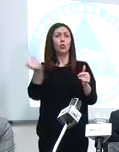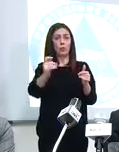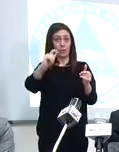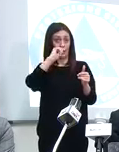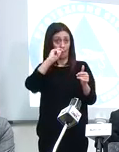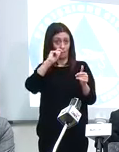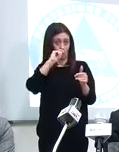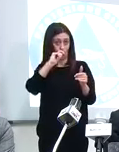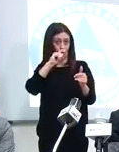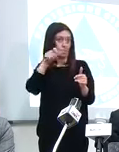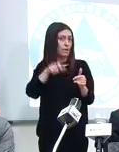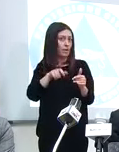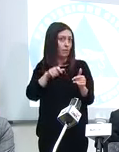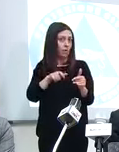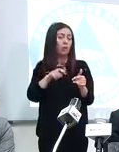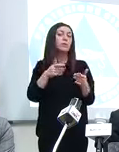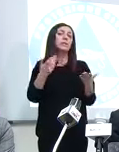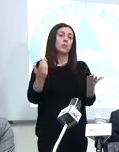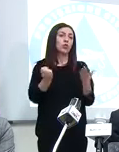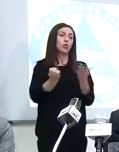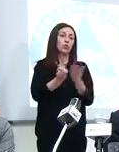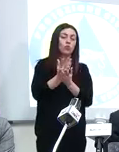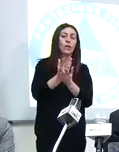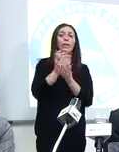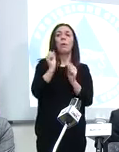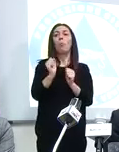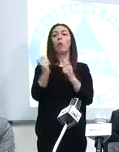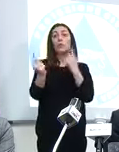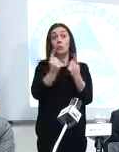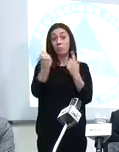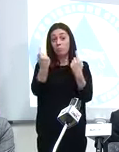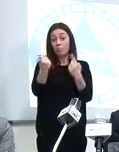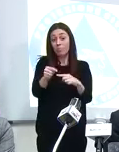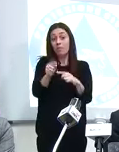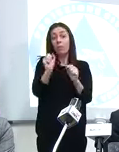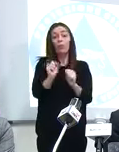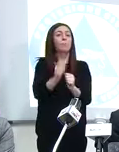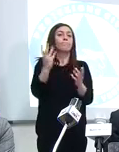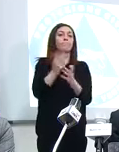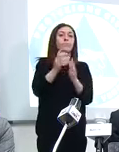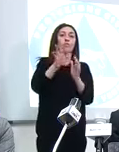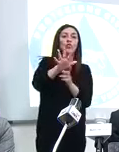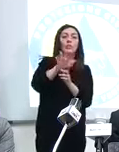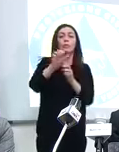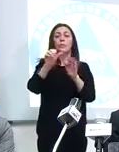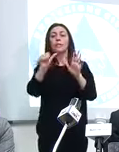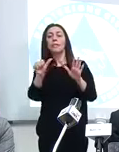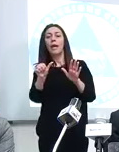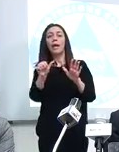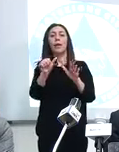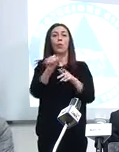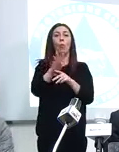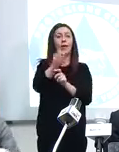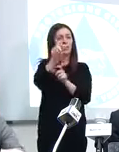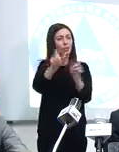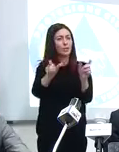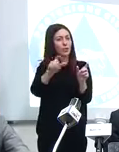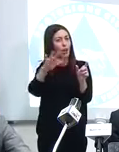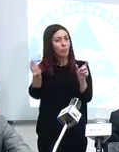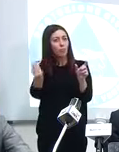queste situazioni troviamo altri 5, 6, 4 persone che sono positive.